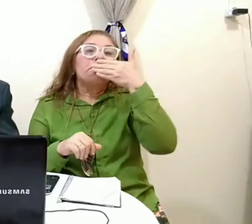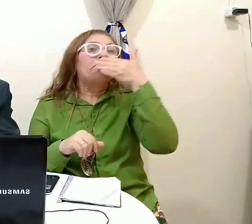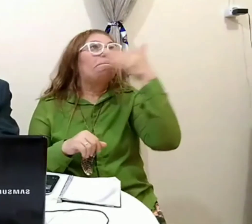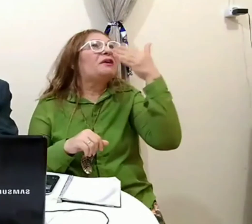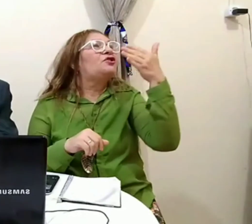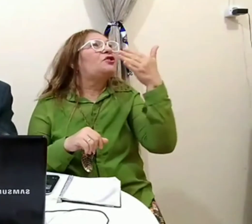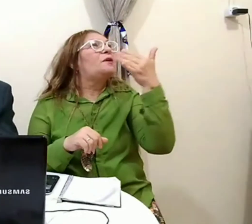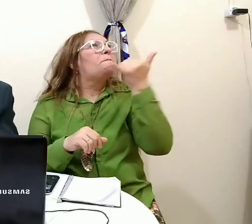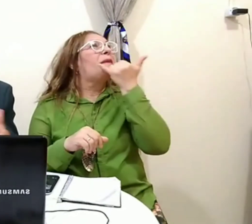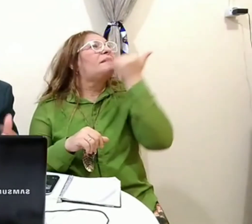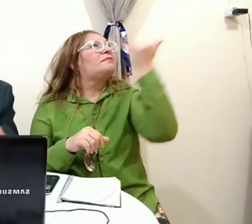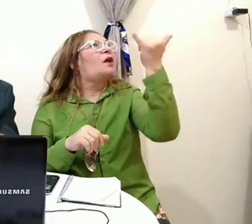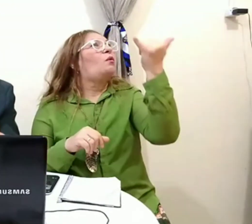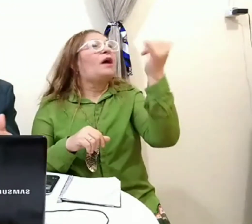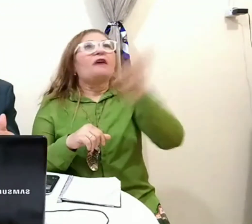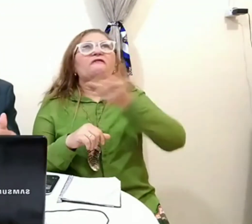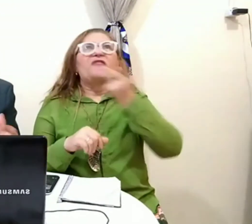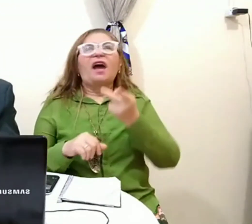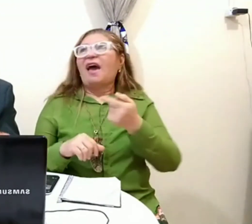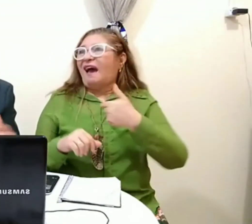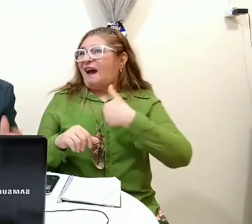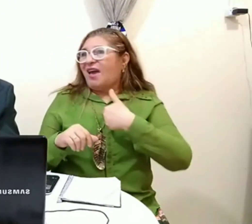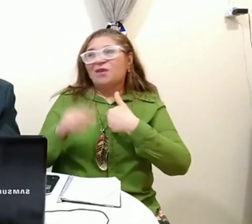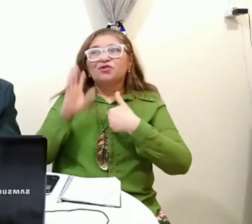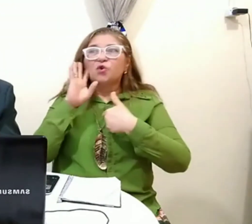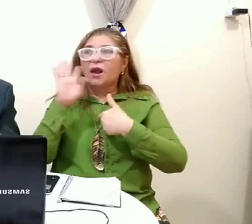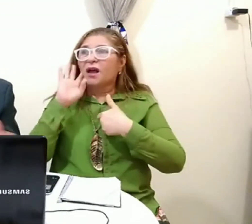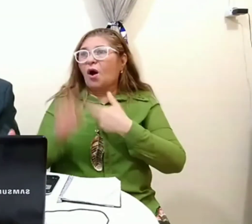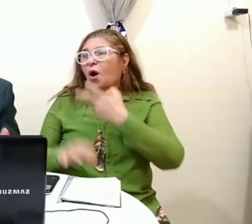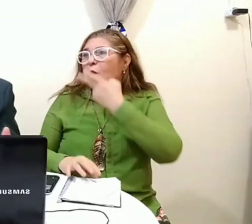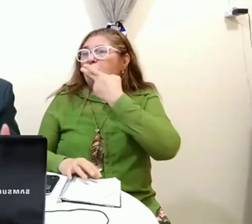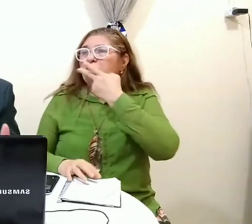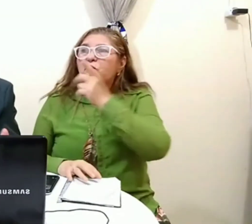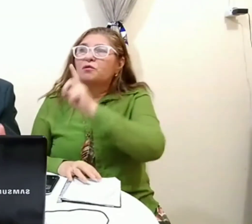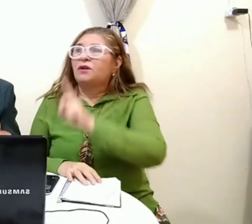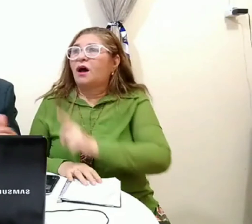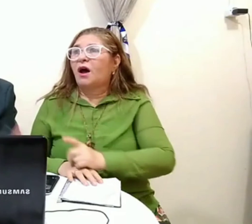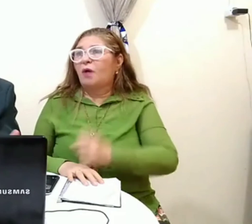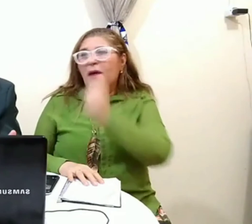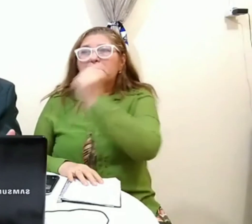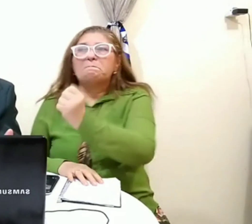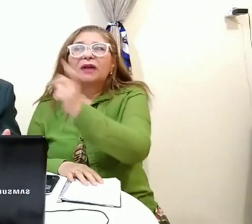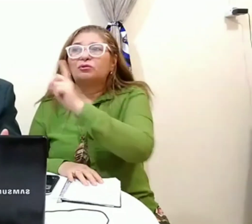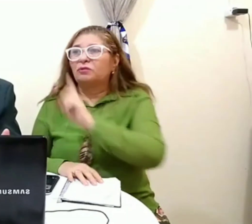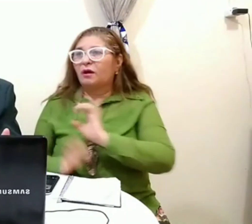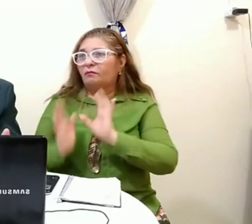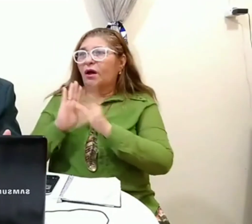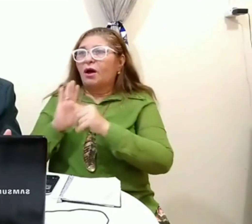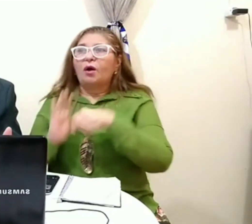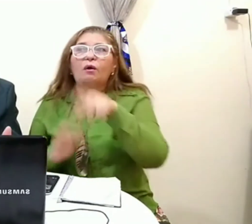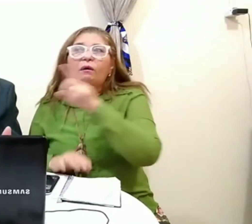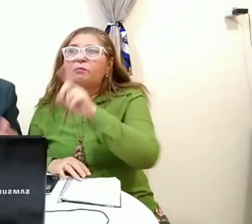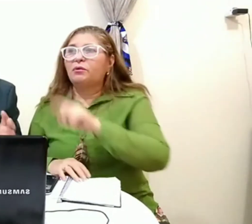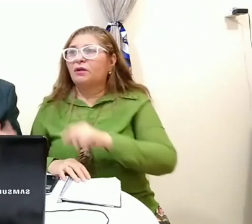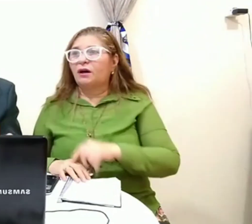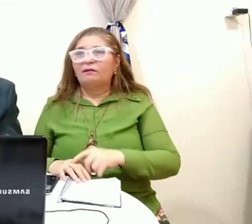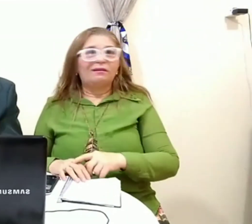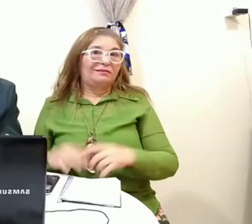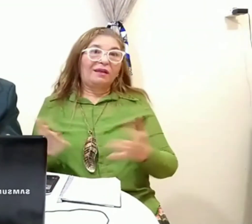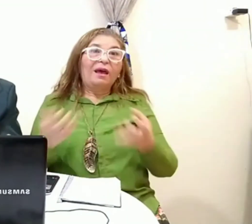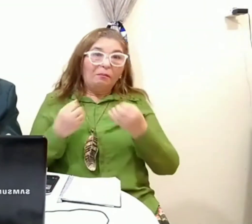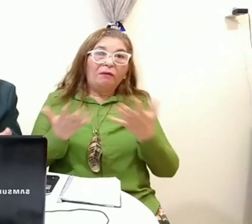legal, eu não fumo, eu não bebo, eu não mato, eu não roubo, eu não faço nada dessas coisas, eu sou honesto. Isso é muito